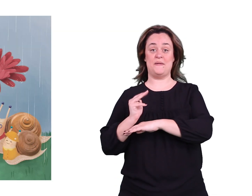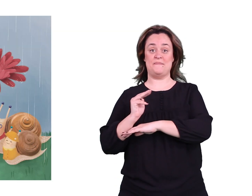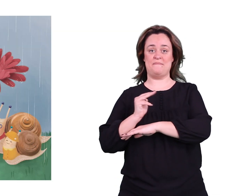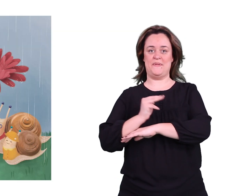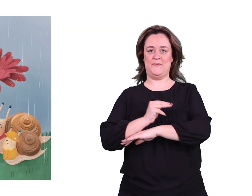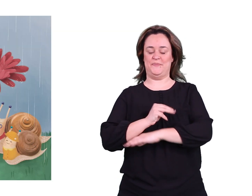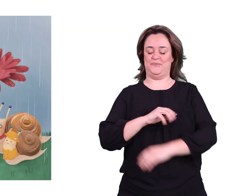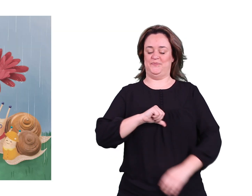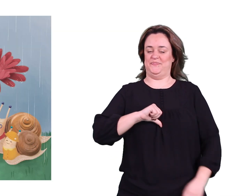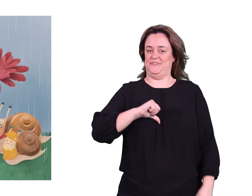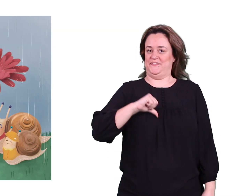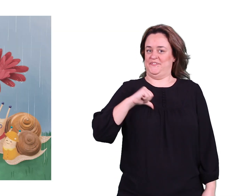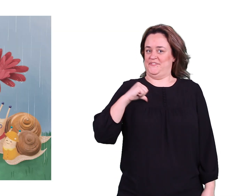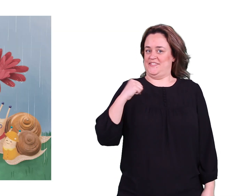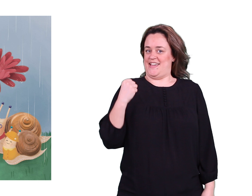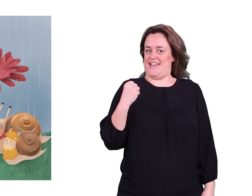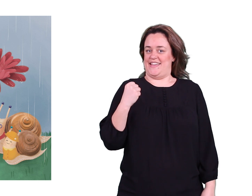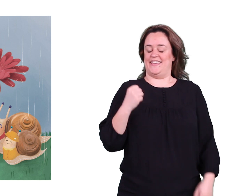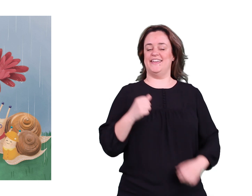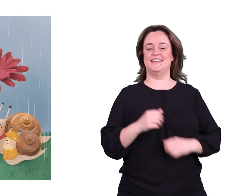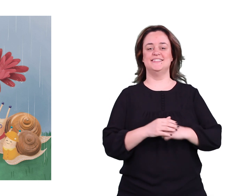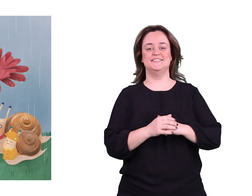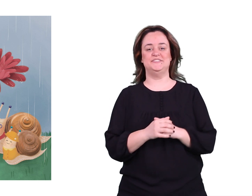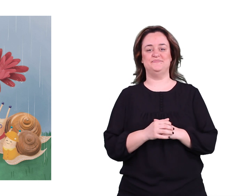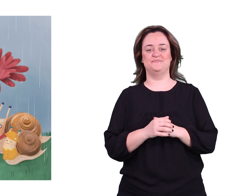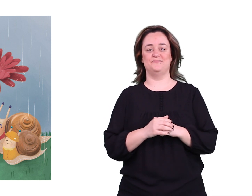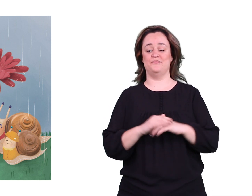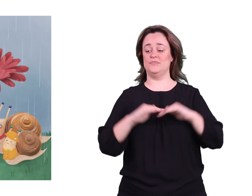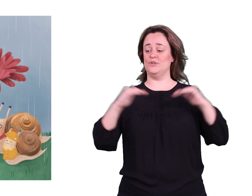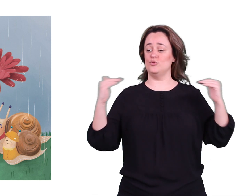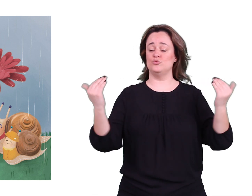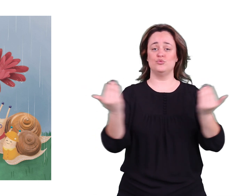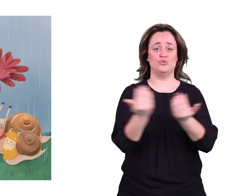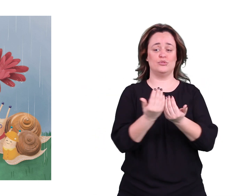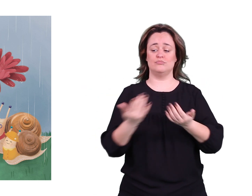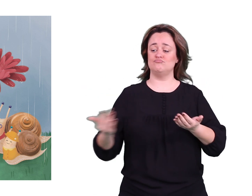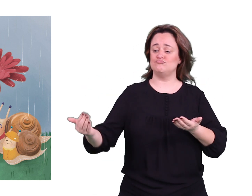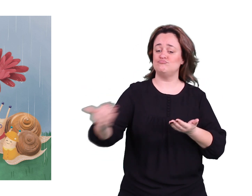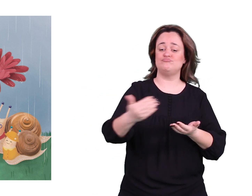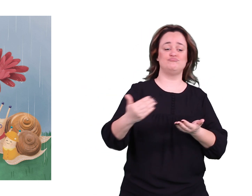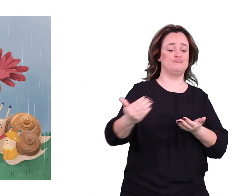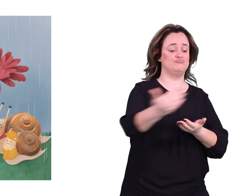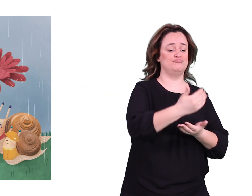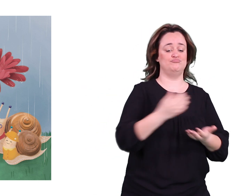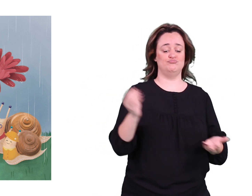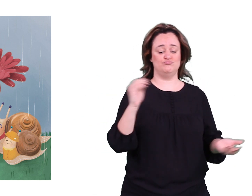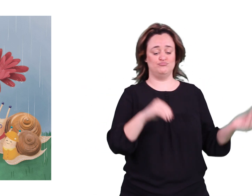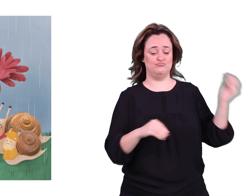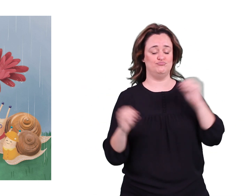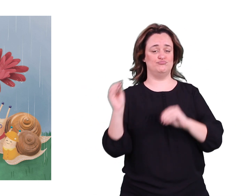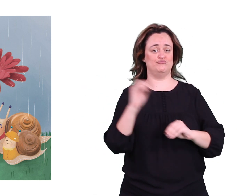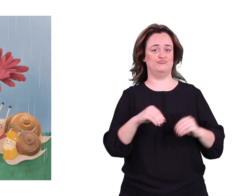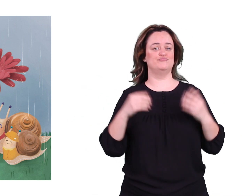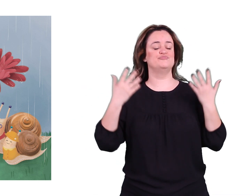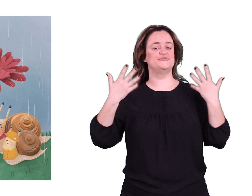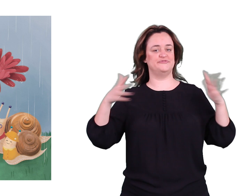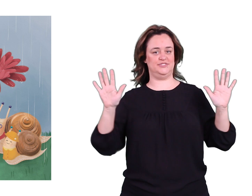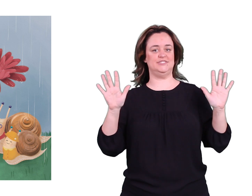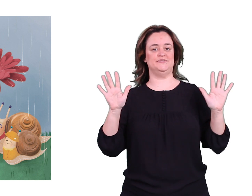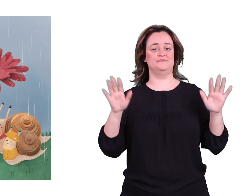Margot est vraiment fière. Et alors que tout est rangé et